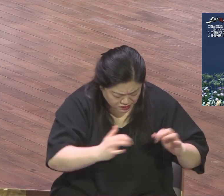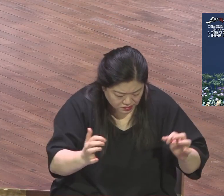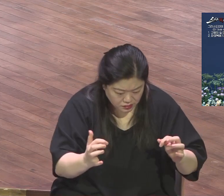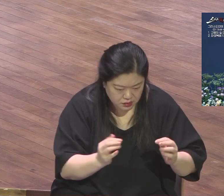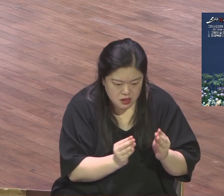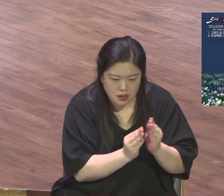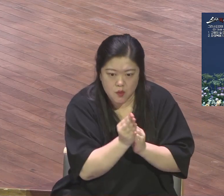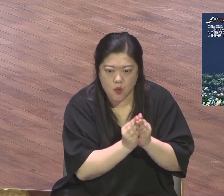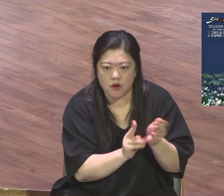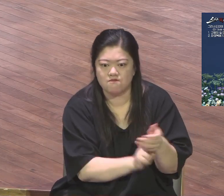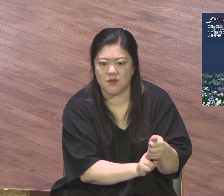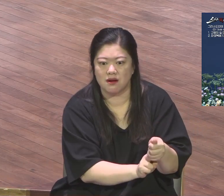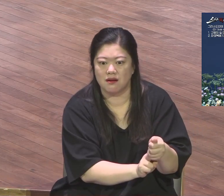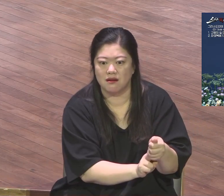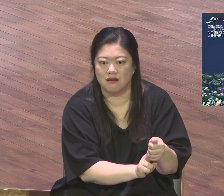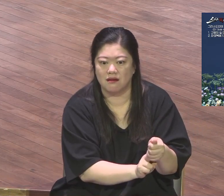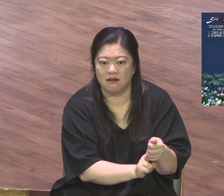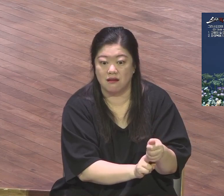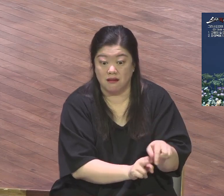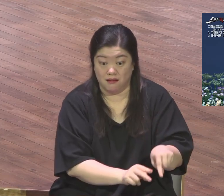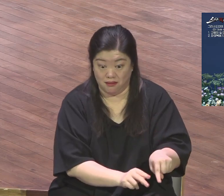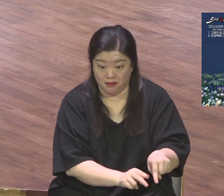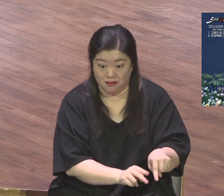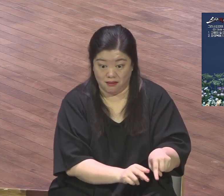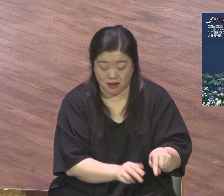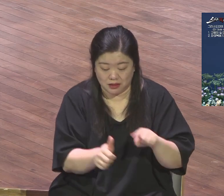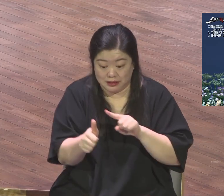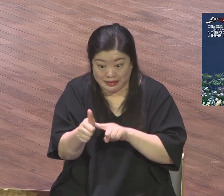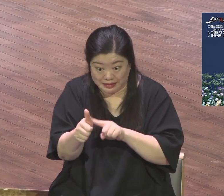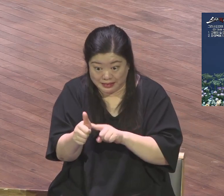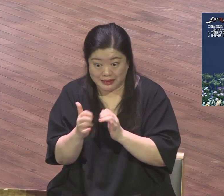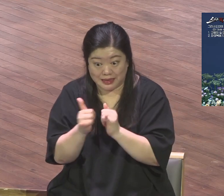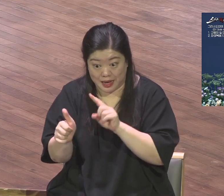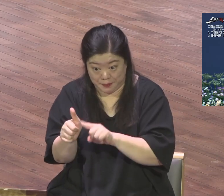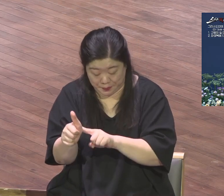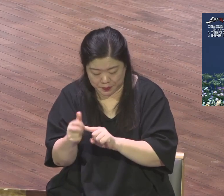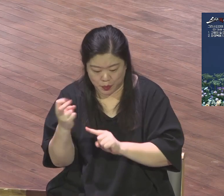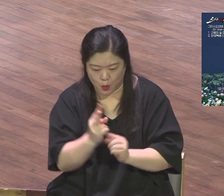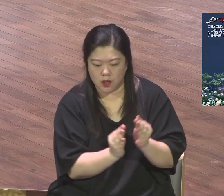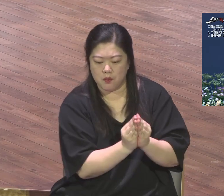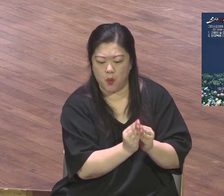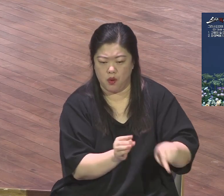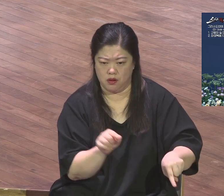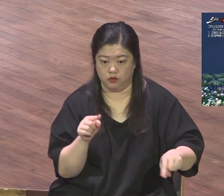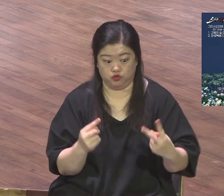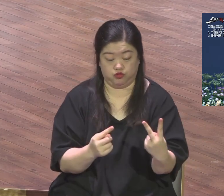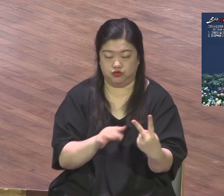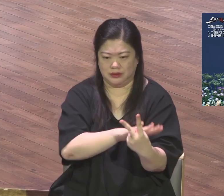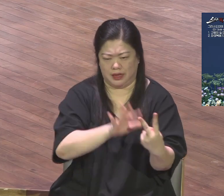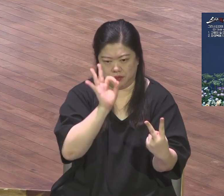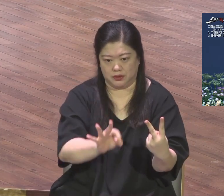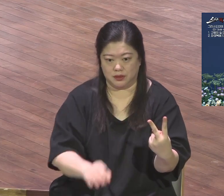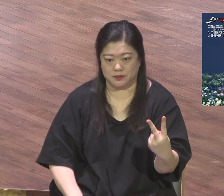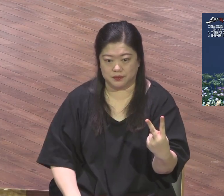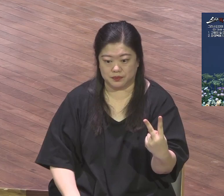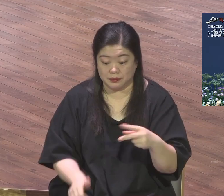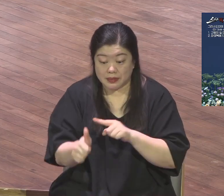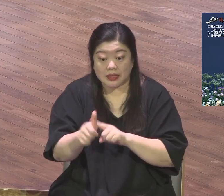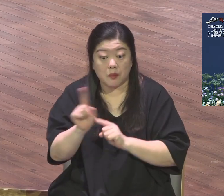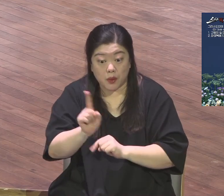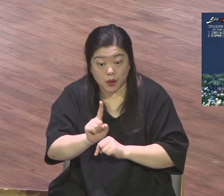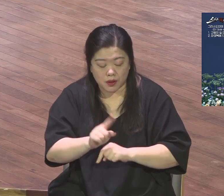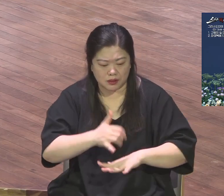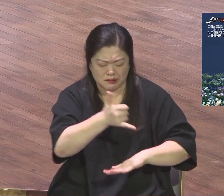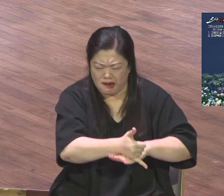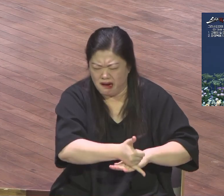사실입니다. 그리고 이 두 비유의 공통점은 가서 자기의 소유를 어떻게